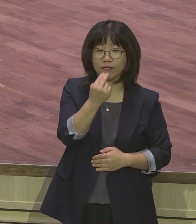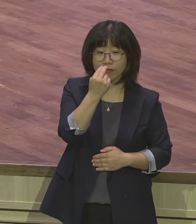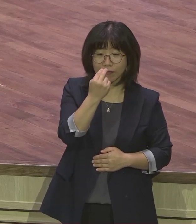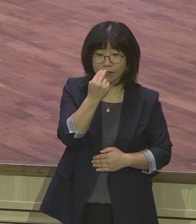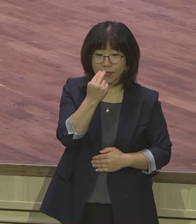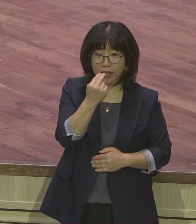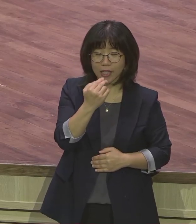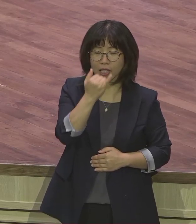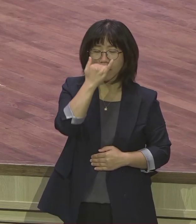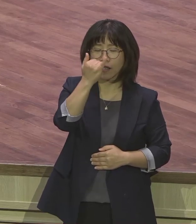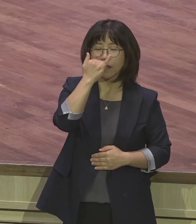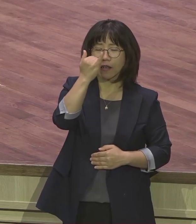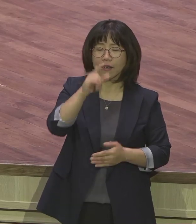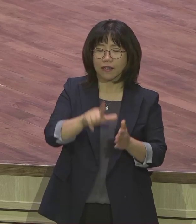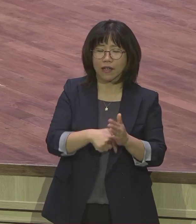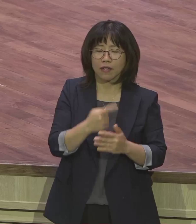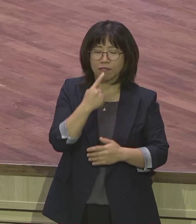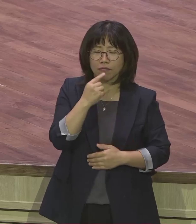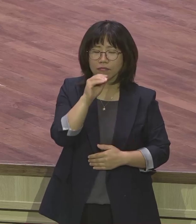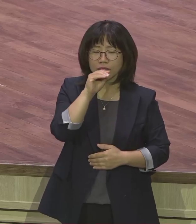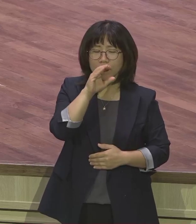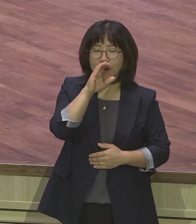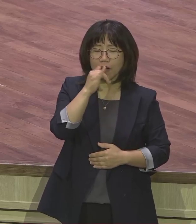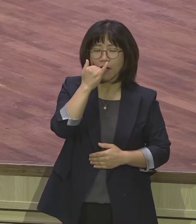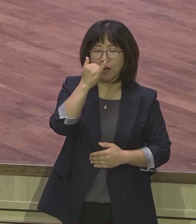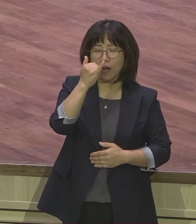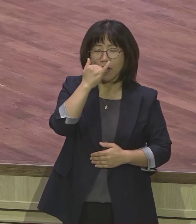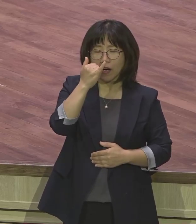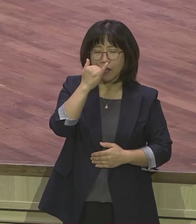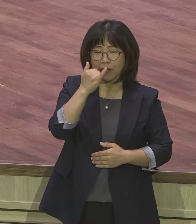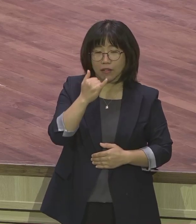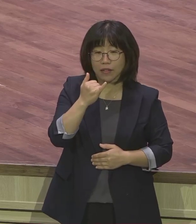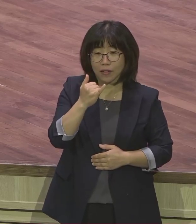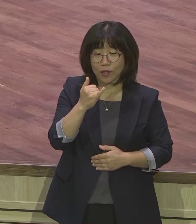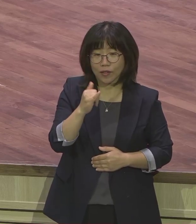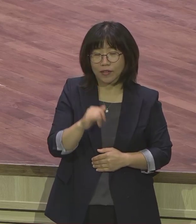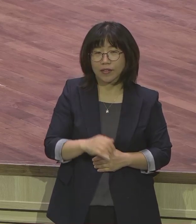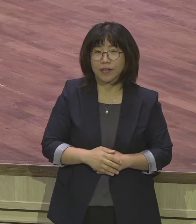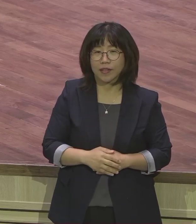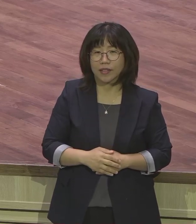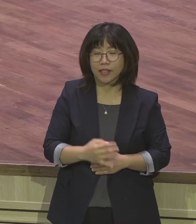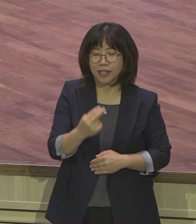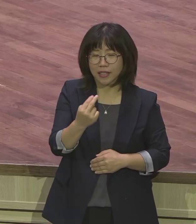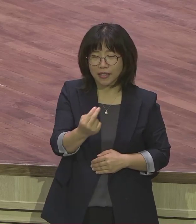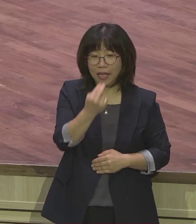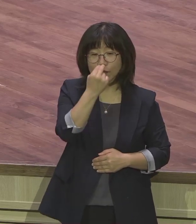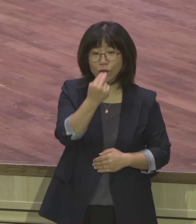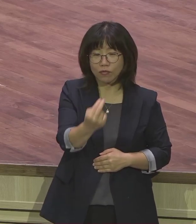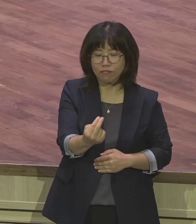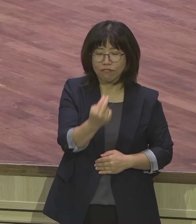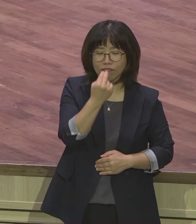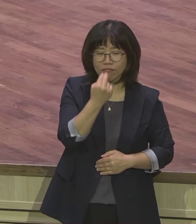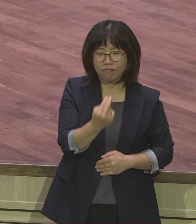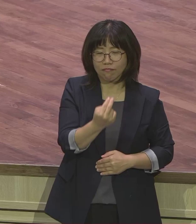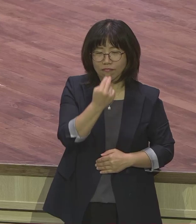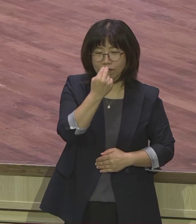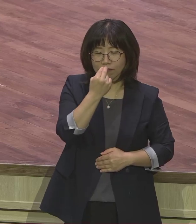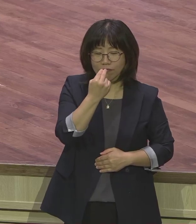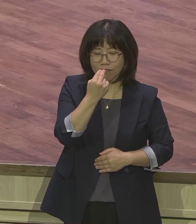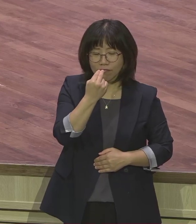입을 벌리게 돼가지고 잠을 깨고 이렇게 이 산소가 공급이 안 돼가지고 자면서